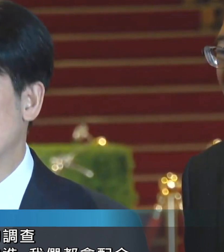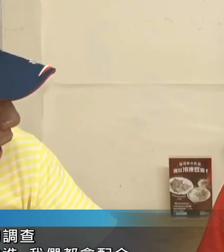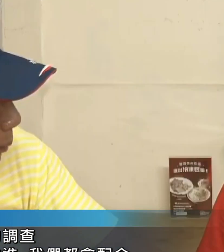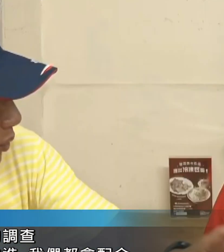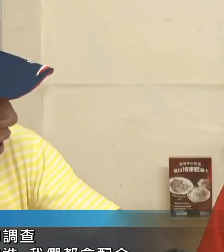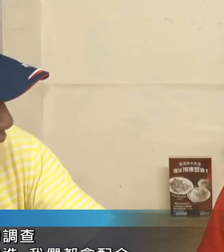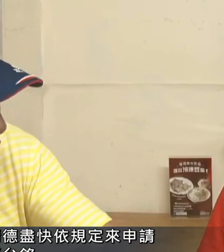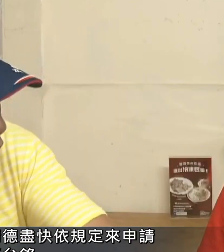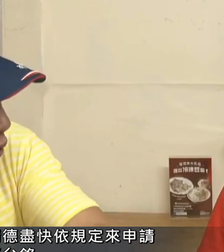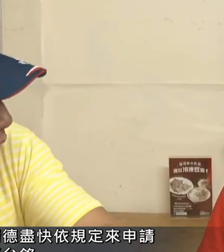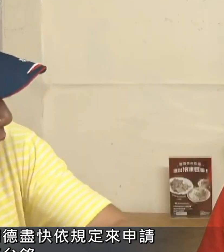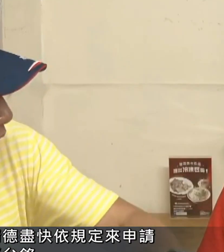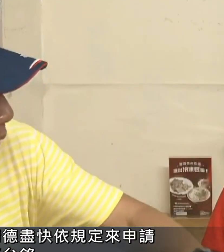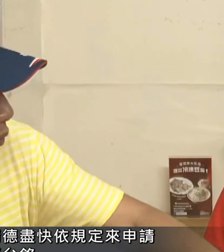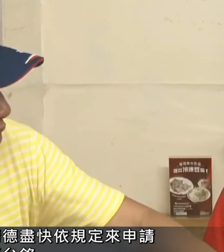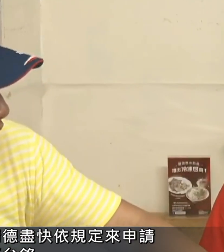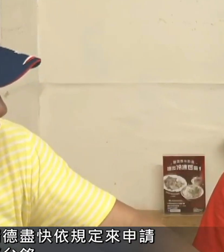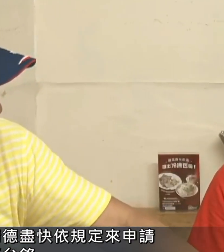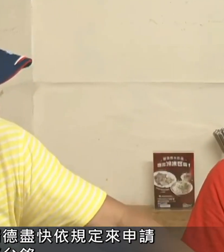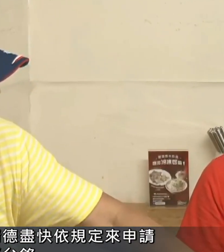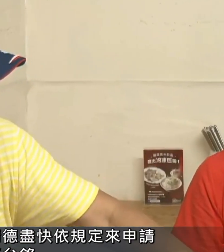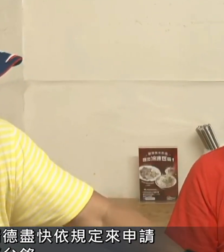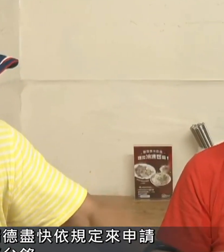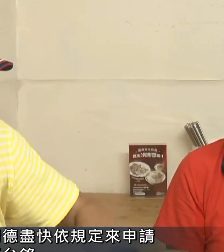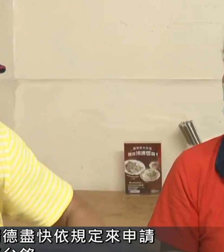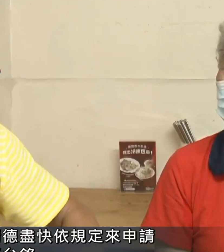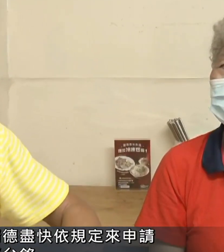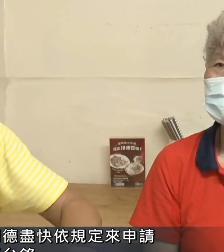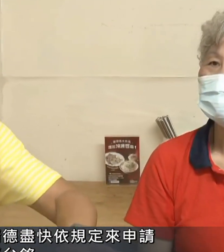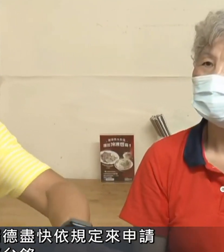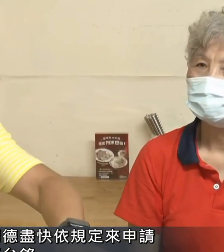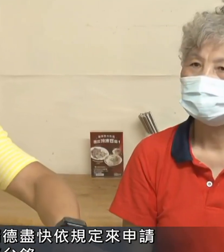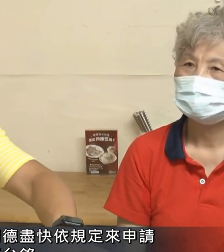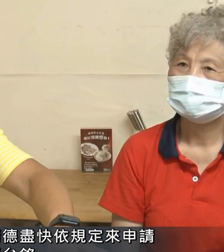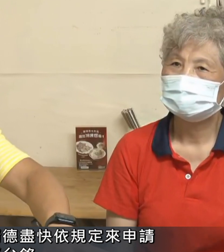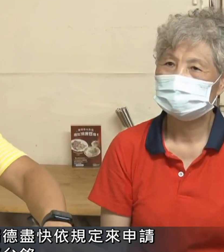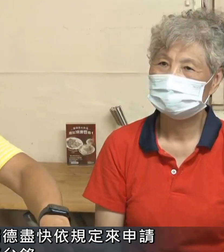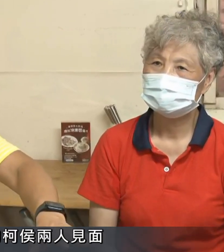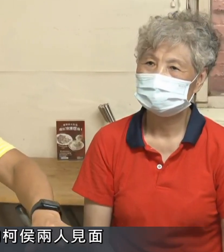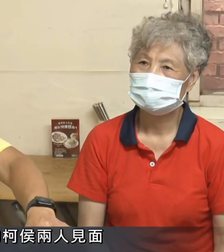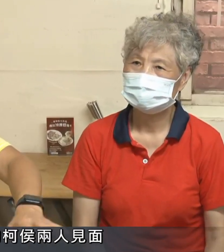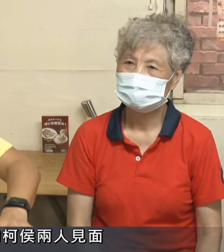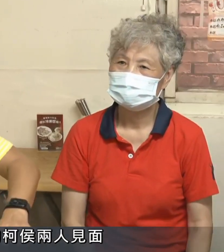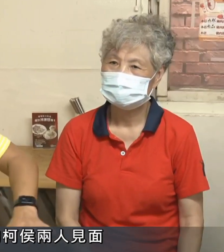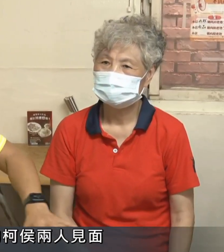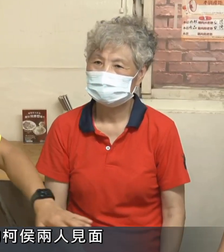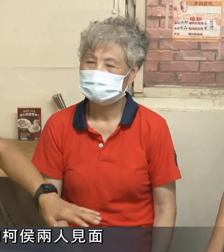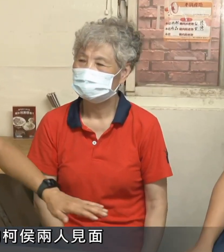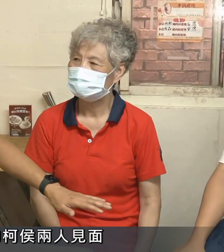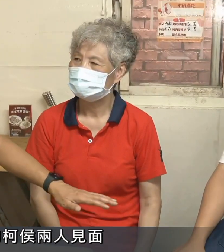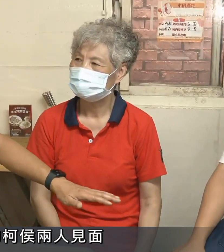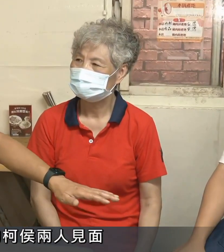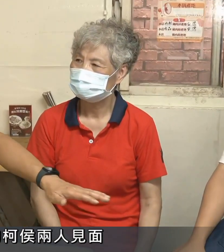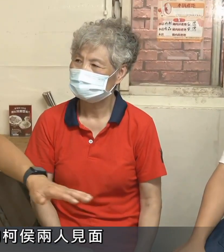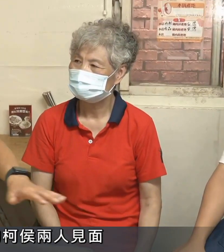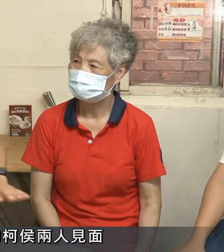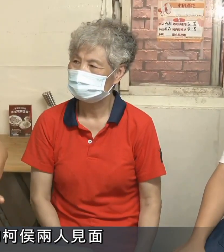新北市府则要赖清德尽快依规定来申请。另外，鸿海创办郭台铭近来积极的约柯侯两人见面，不放弃在野整